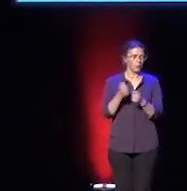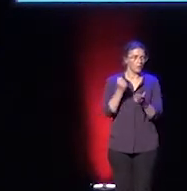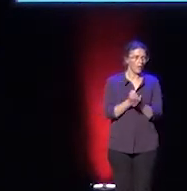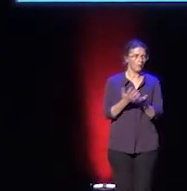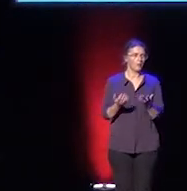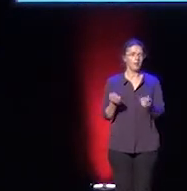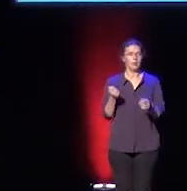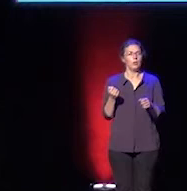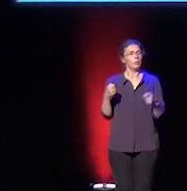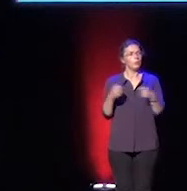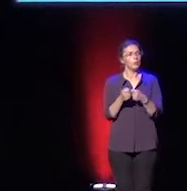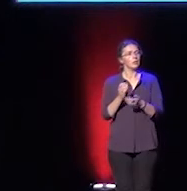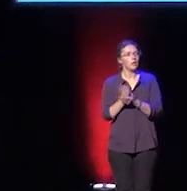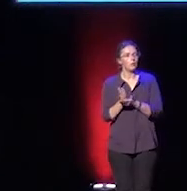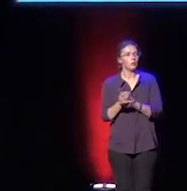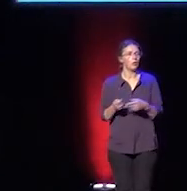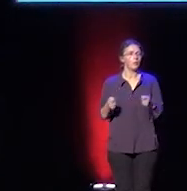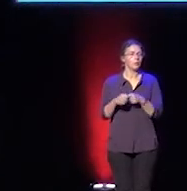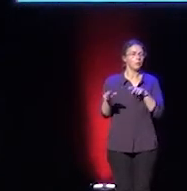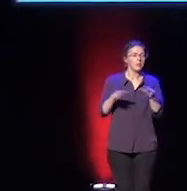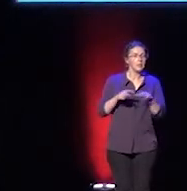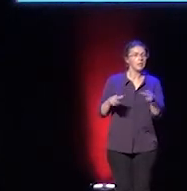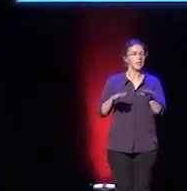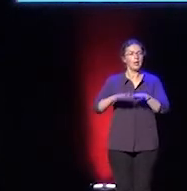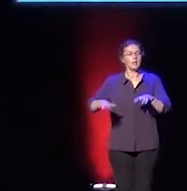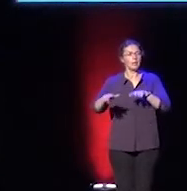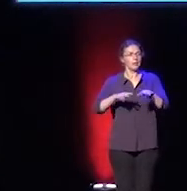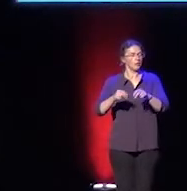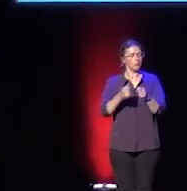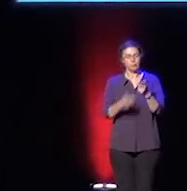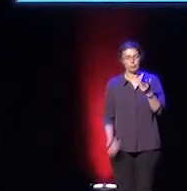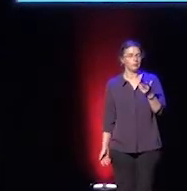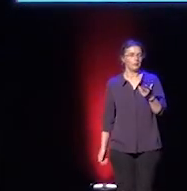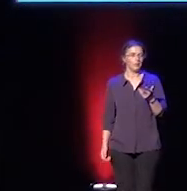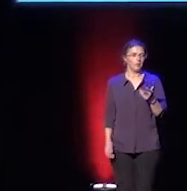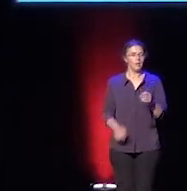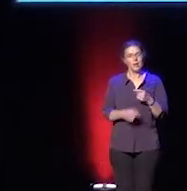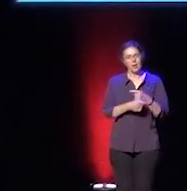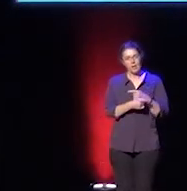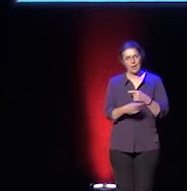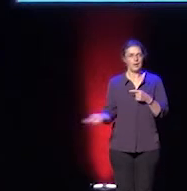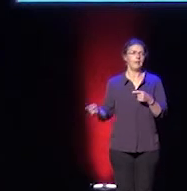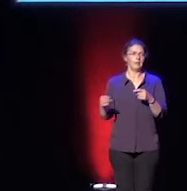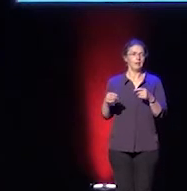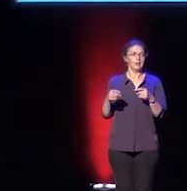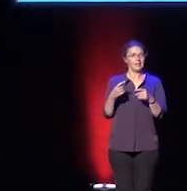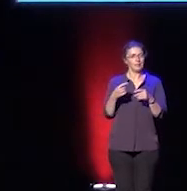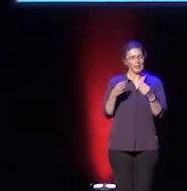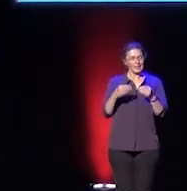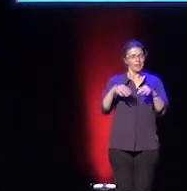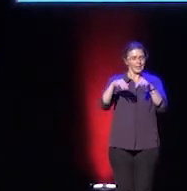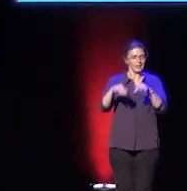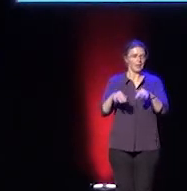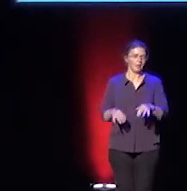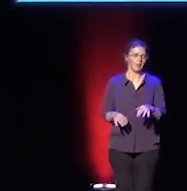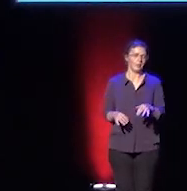der Bundesagentur, des Bundesministeriums, der Länderministerien und. Alle verfügbaren Materialien